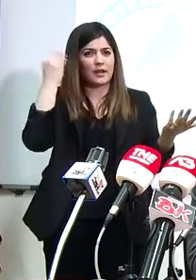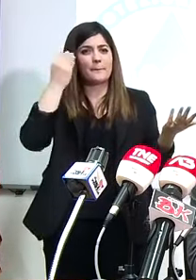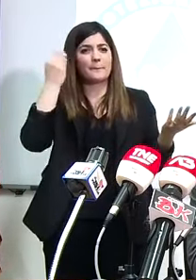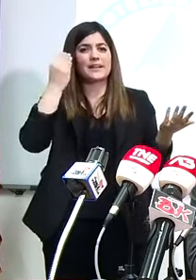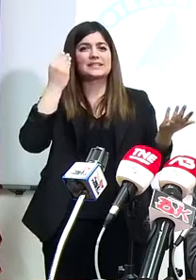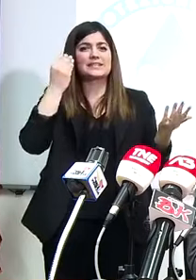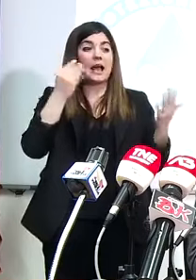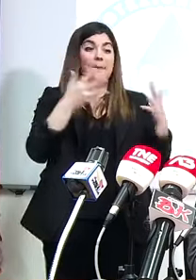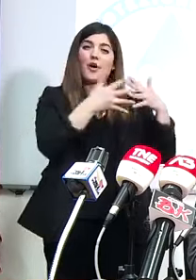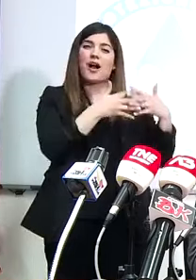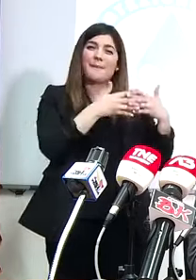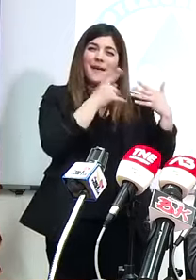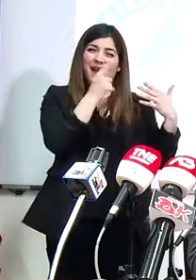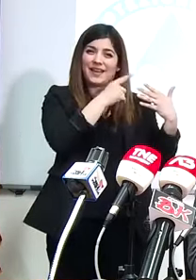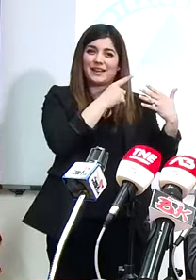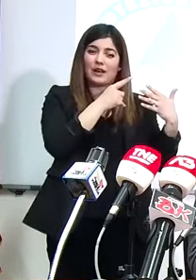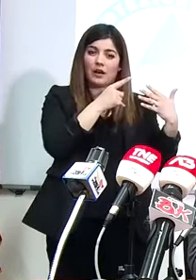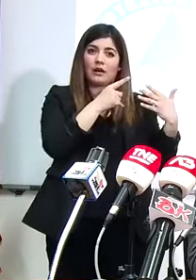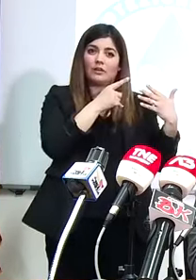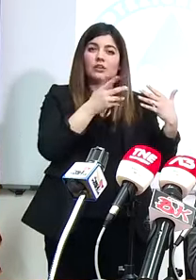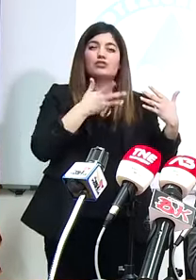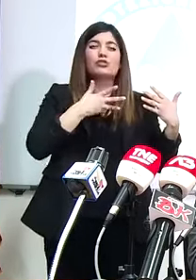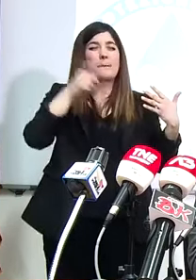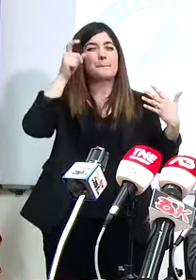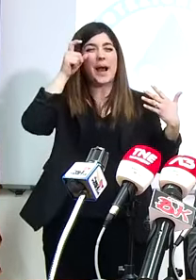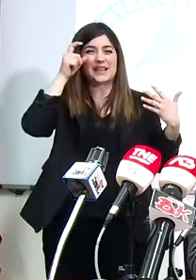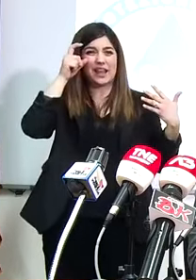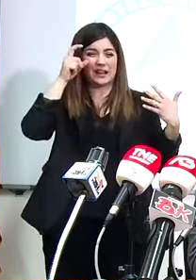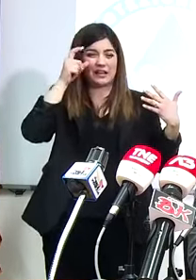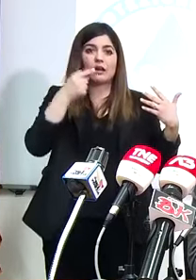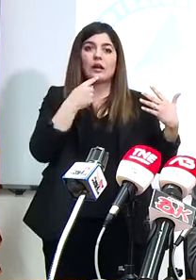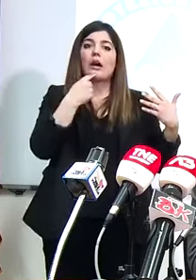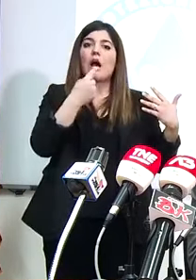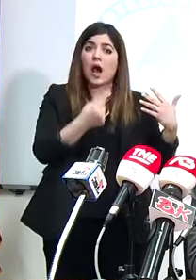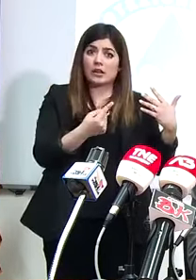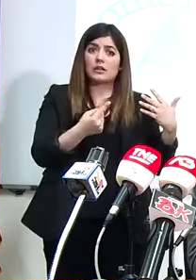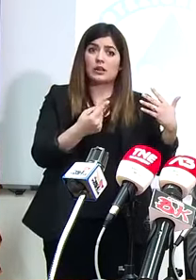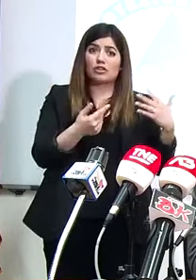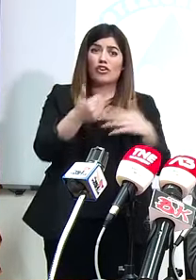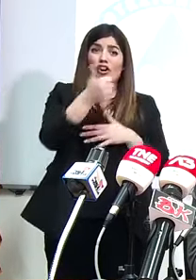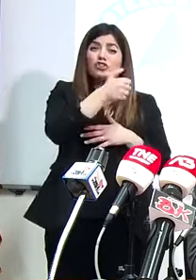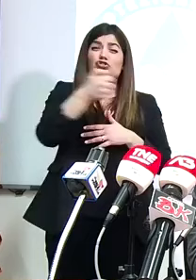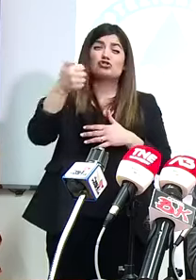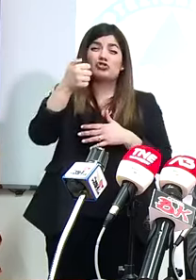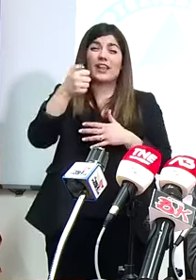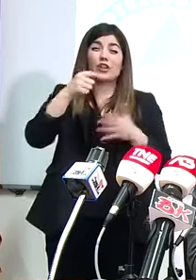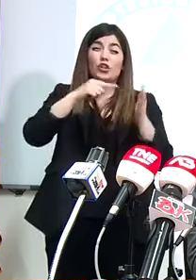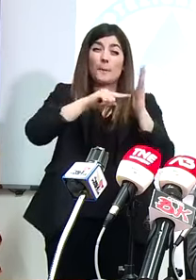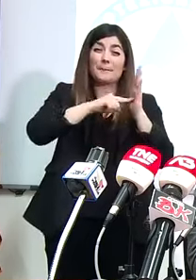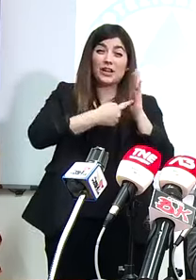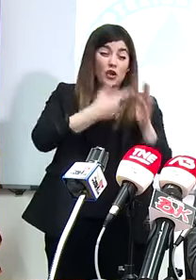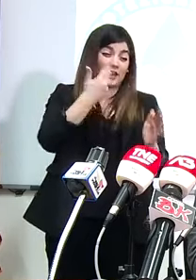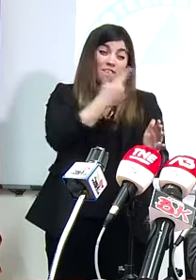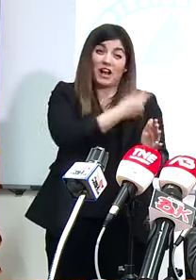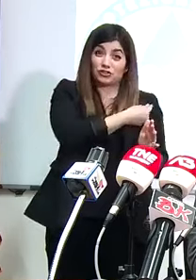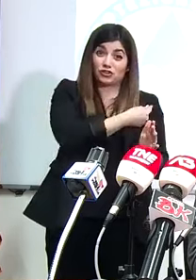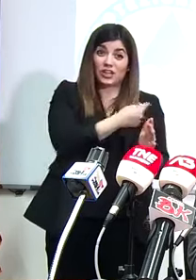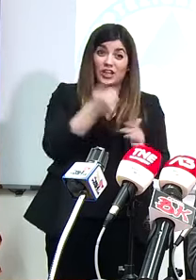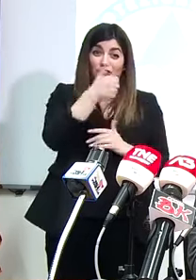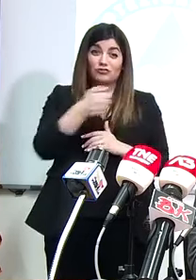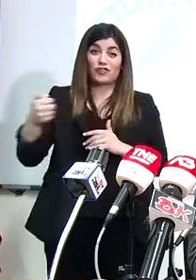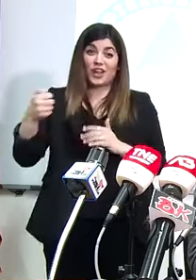insediamento ho detto un milione di vaccini al giorno 100 milioni in 100 giorni sapete queste sono a grandi sfide